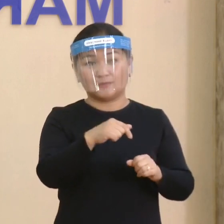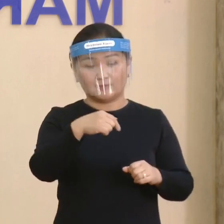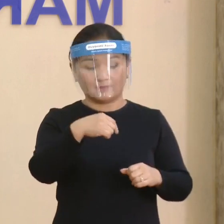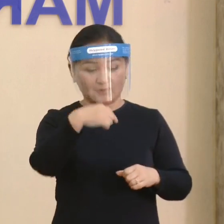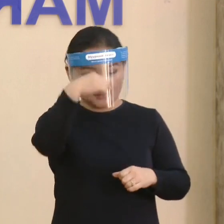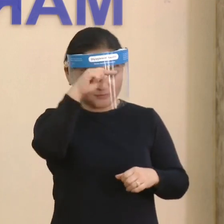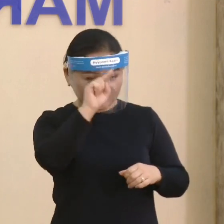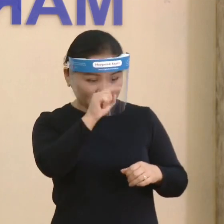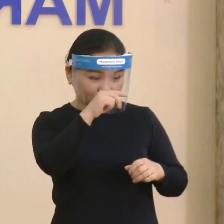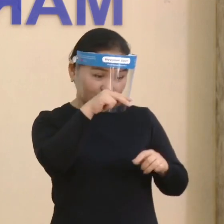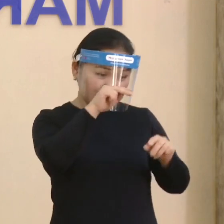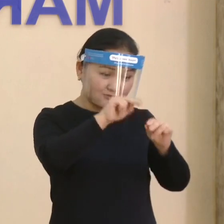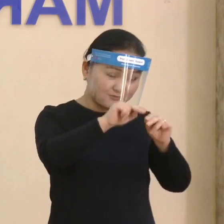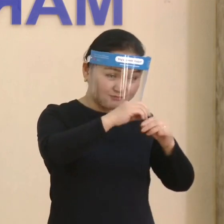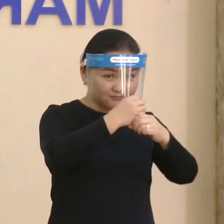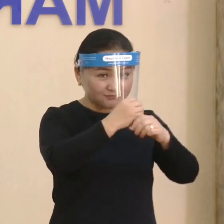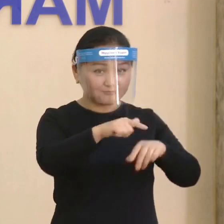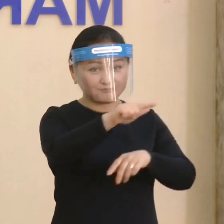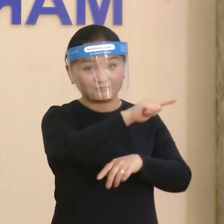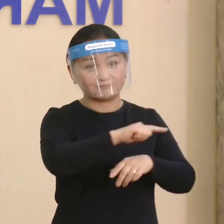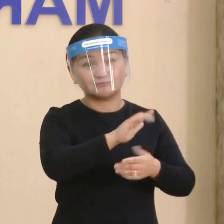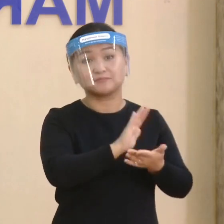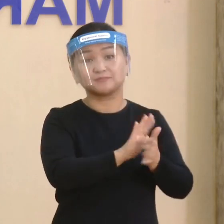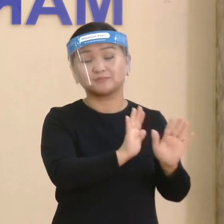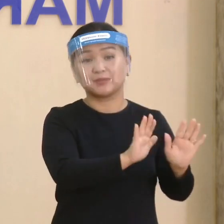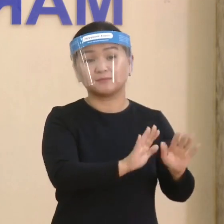яагаад ингэ гарсан байна. За баярлалаа.